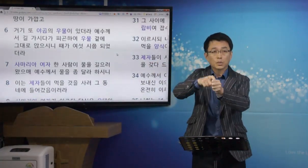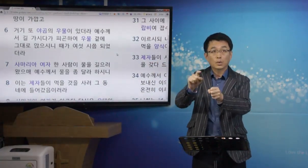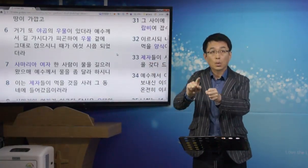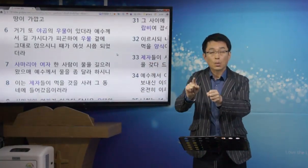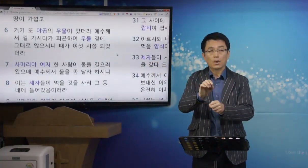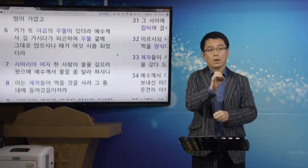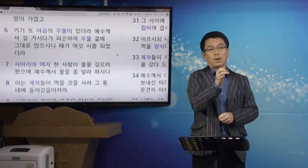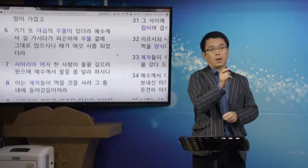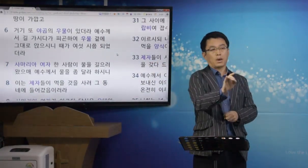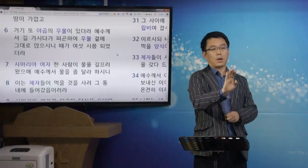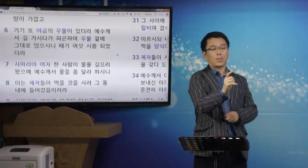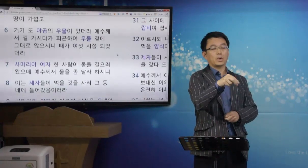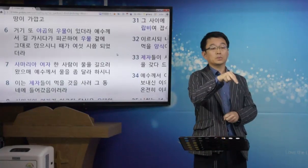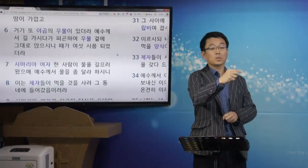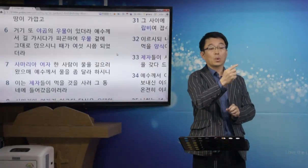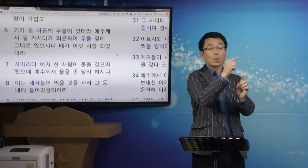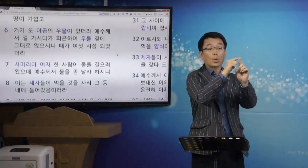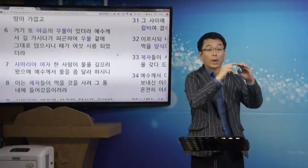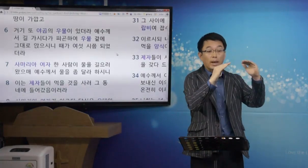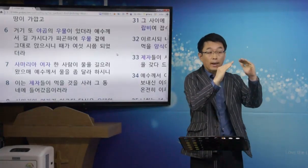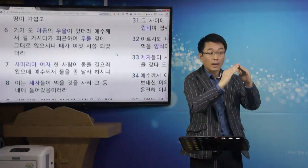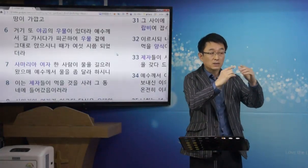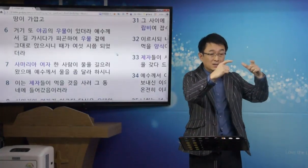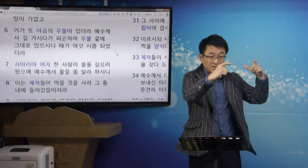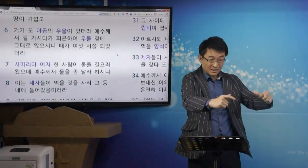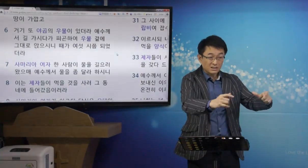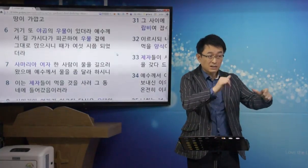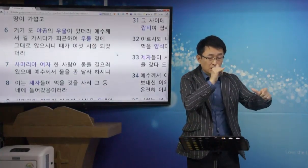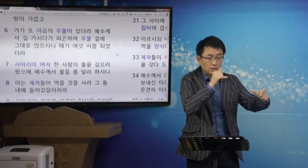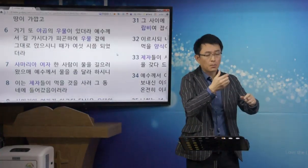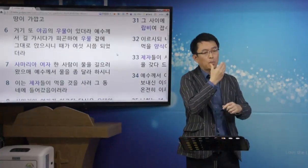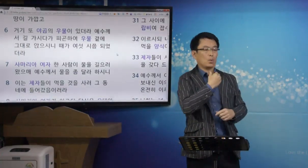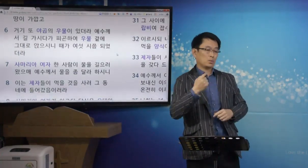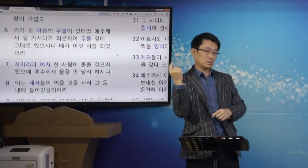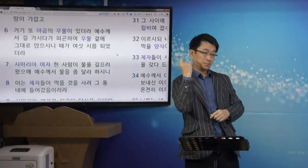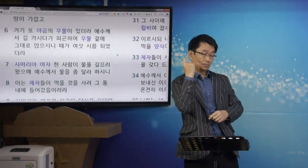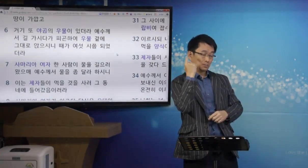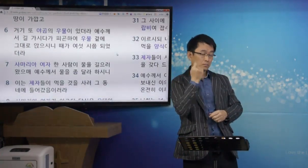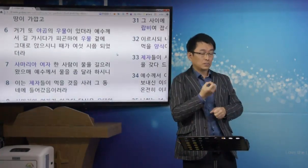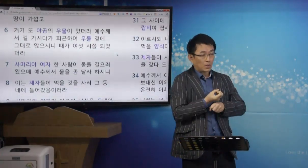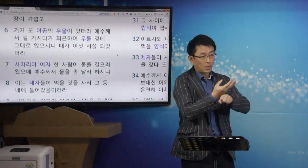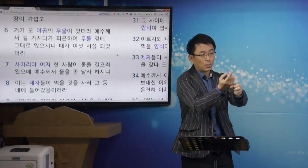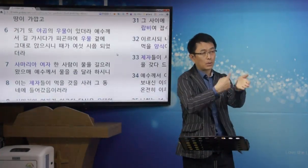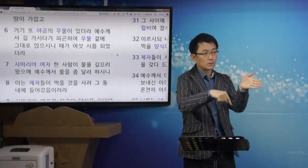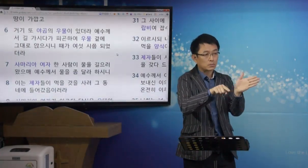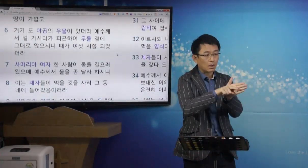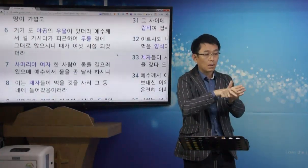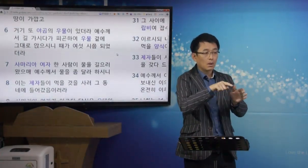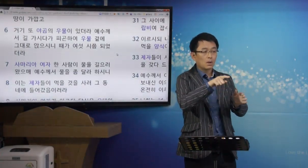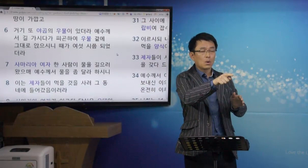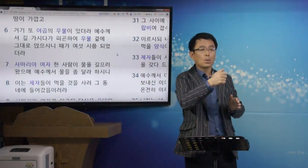요한복음 기록된 목적은 에베소 교회의 지역에 있는 사람들에게 복음을 전하기